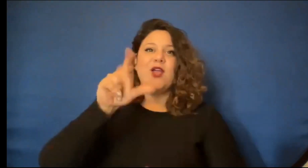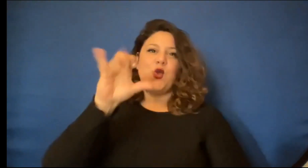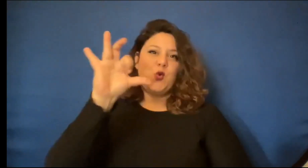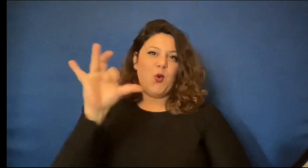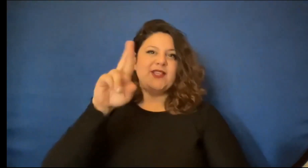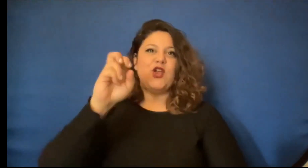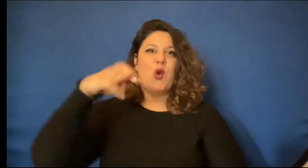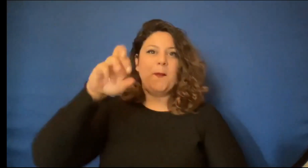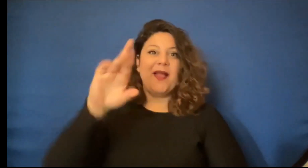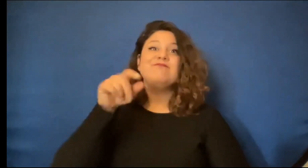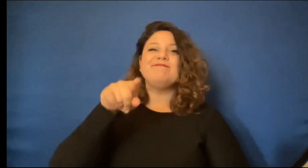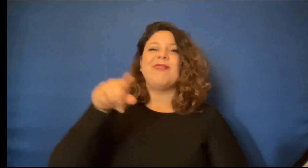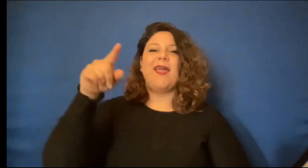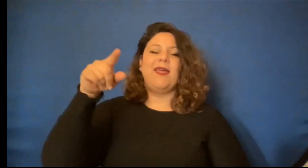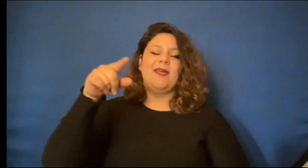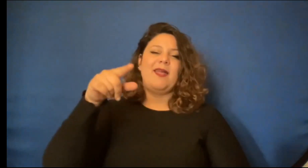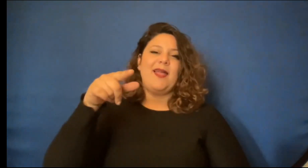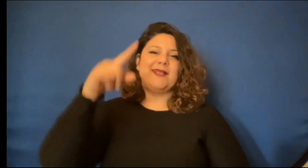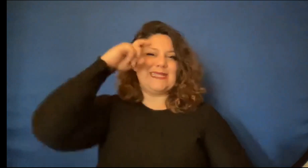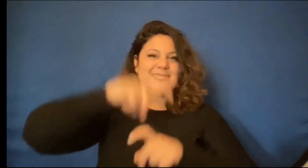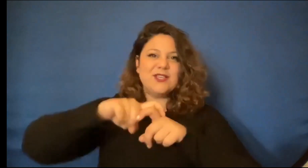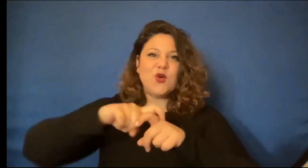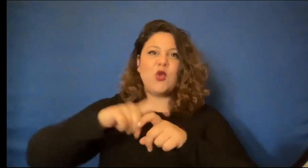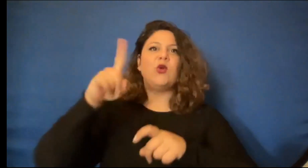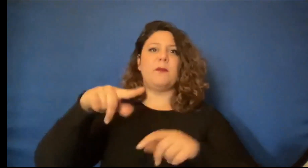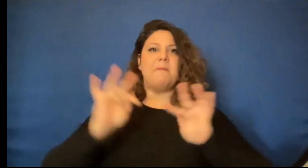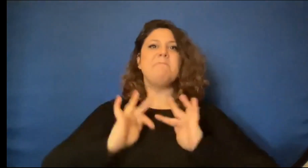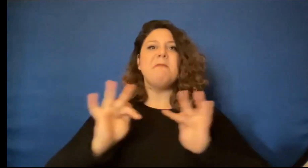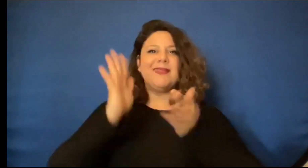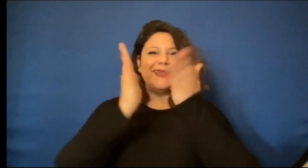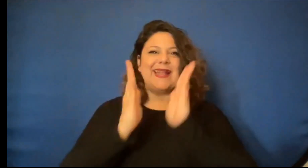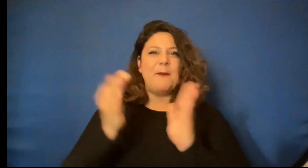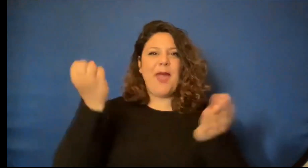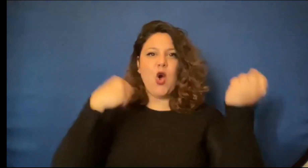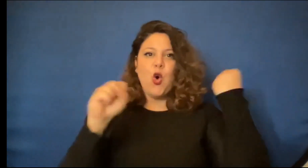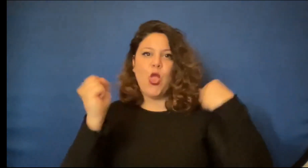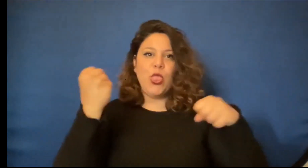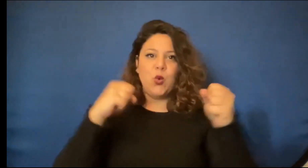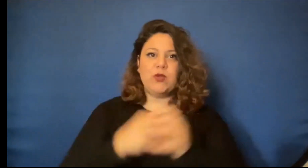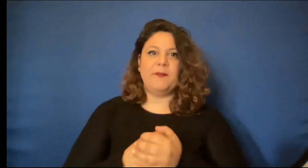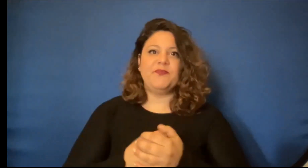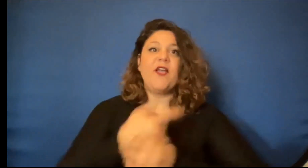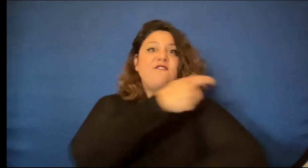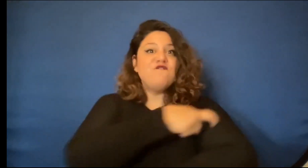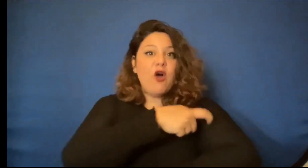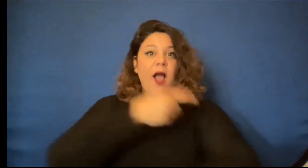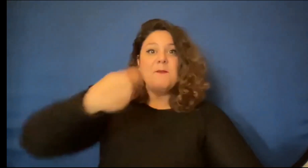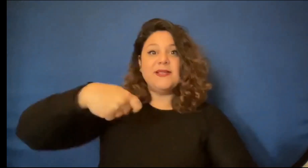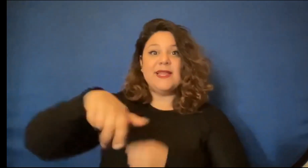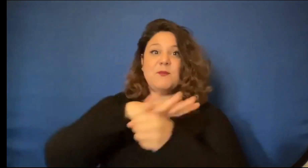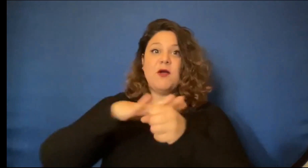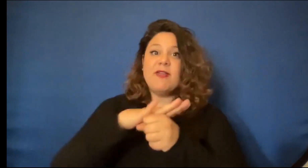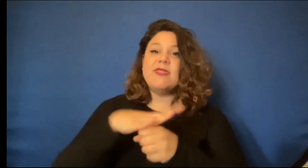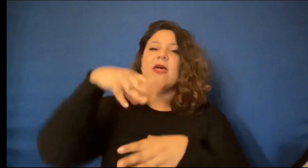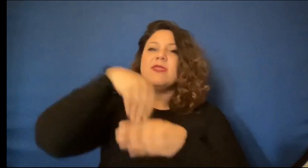que es licenciado en Psicología, máster en Terapia de la Conducta, vocal presidente provincial en el Colegio Oficial